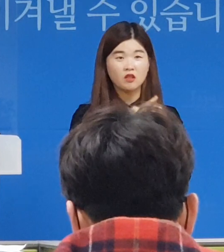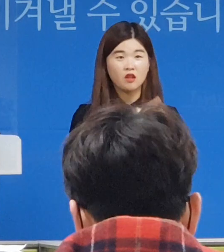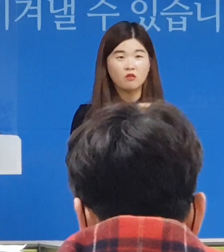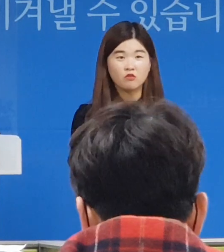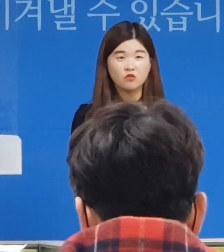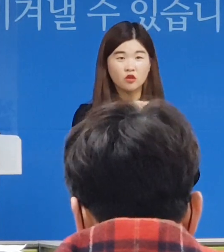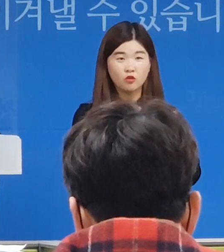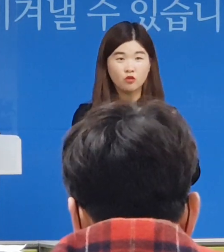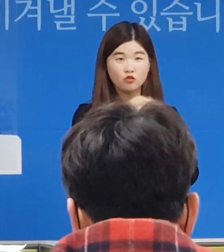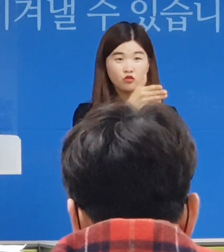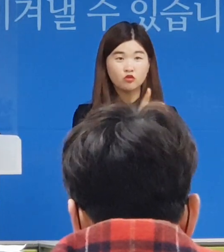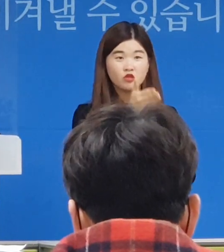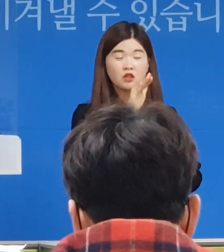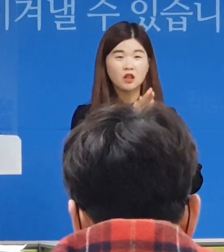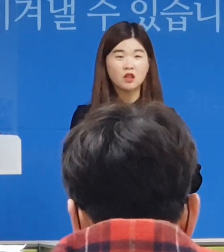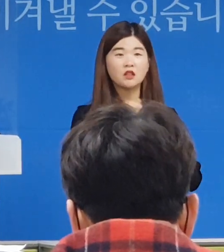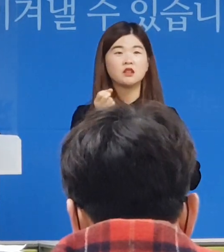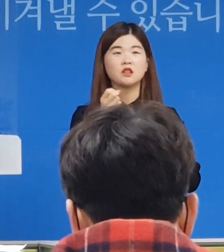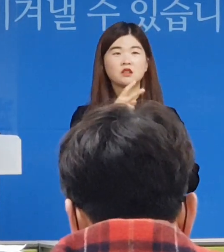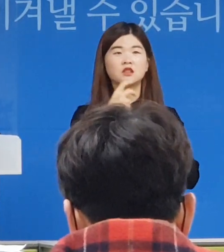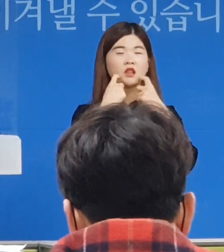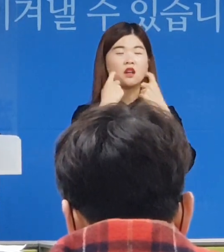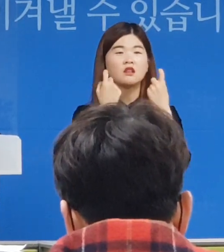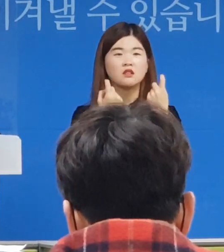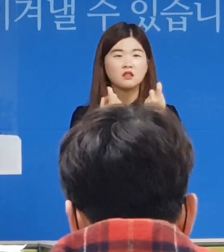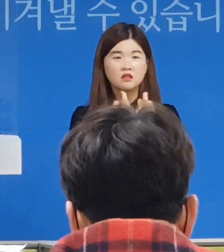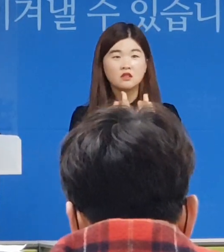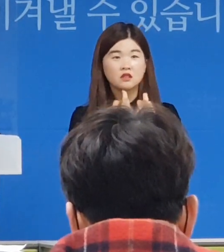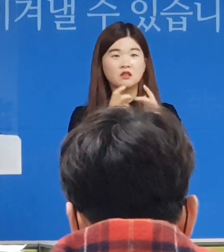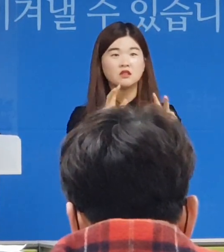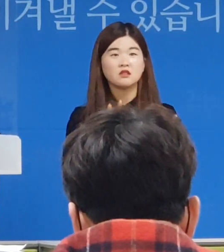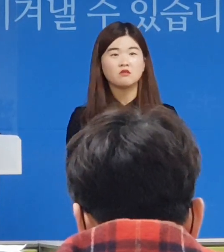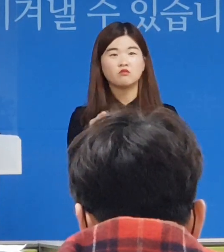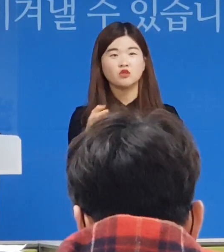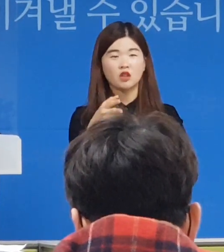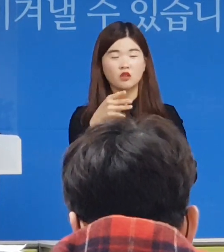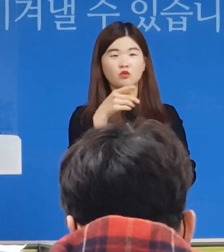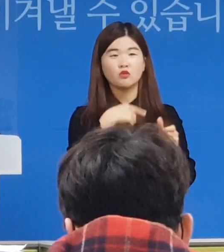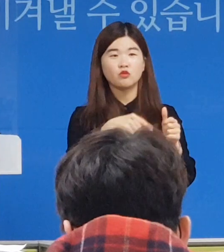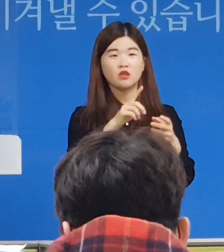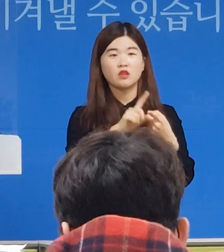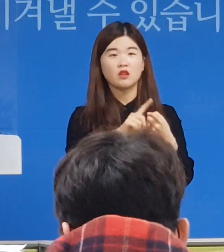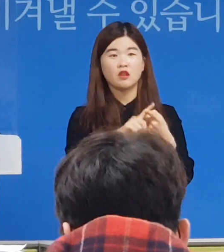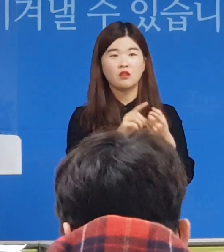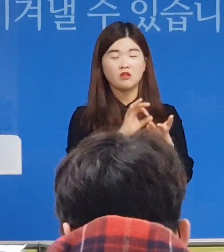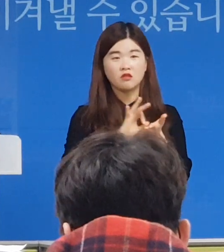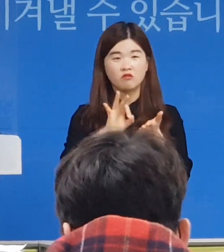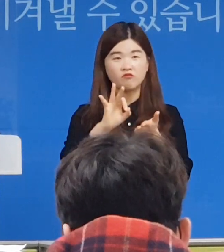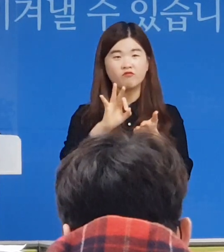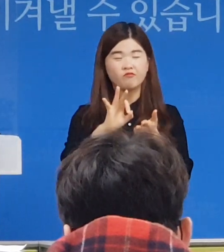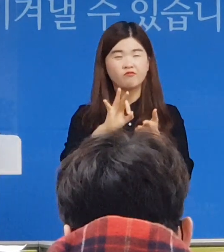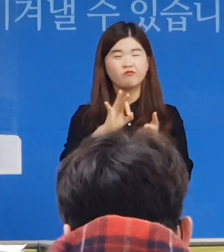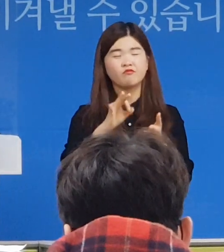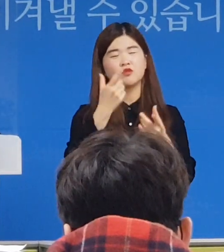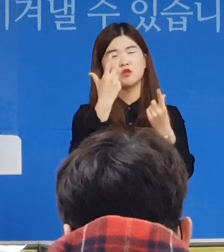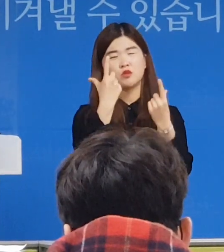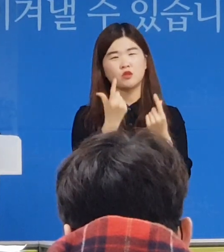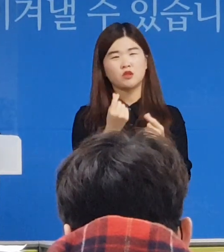무상교육을 시작하는 상황에서 다시 개별적으로 무상교육 용도로 전출금을 지원하는 것은 동일한